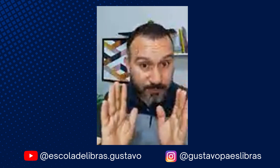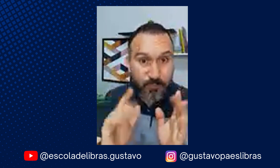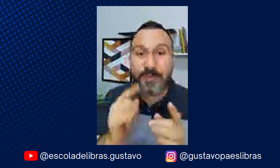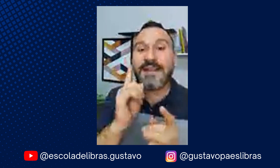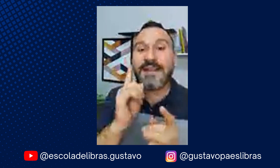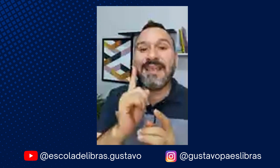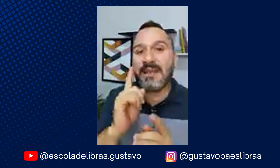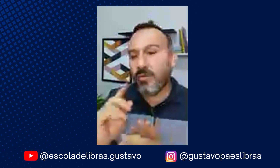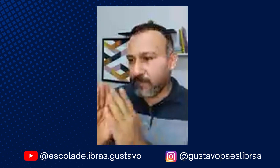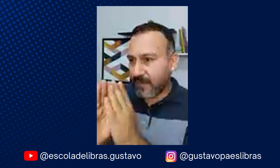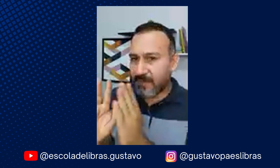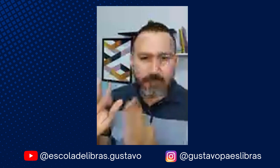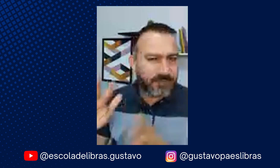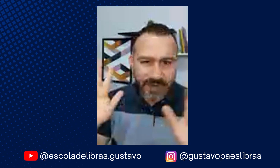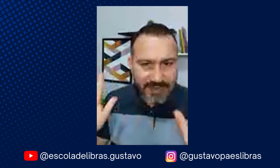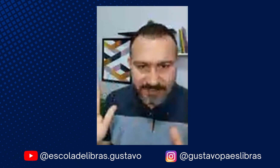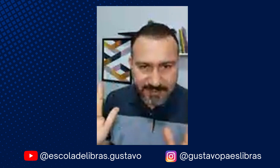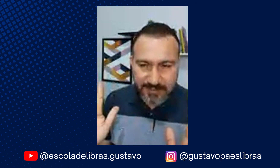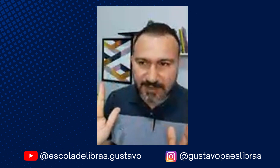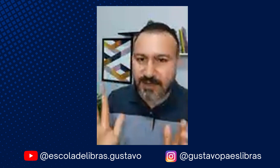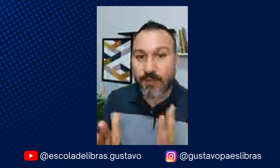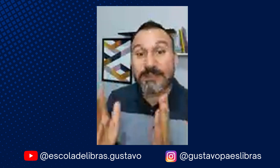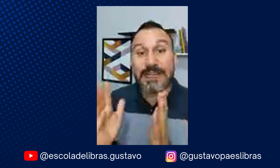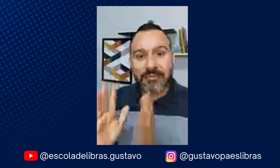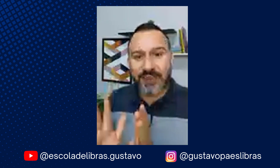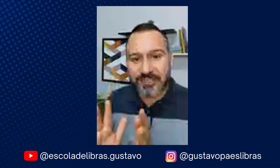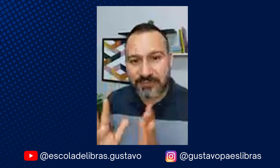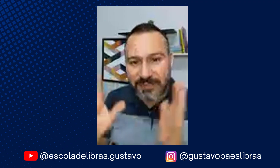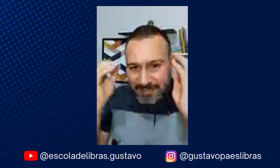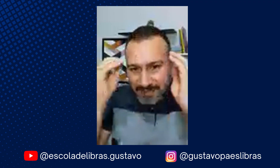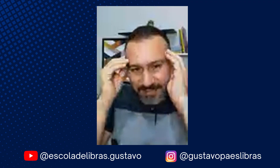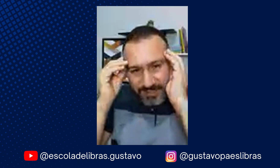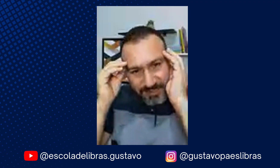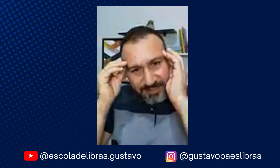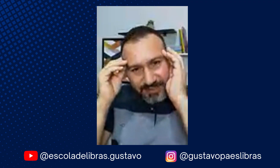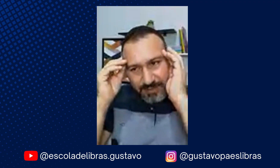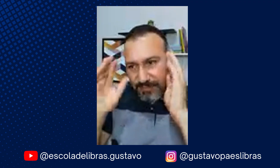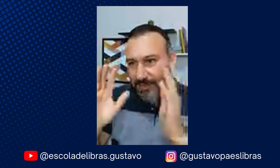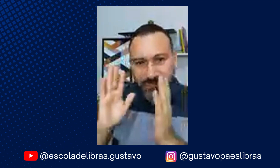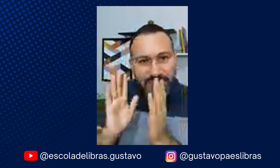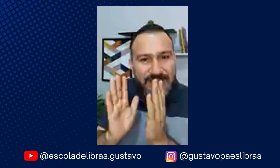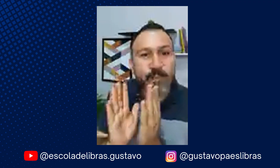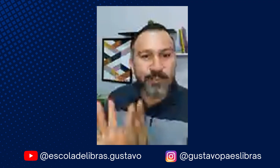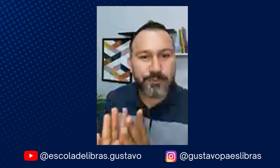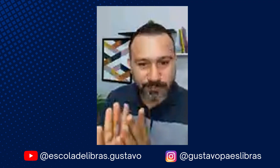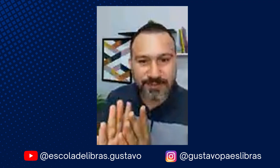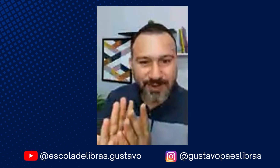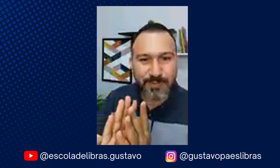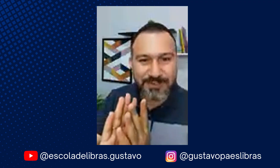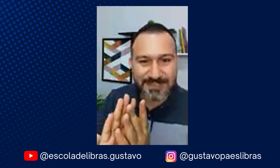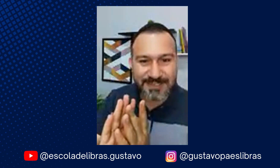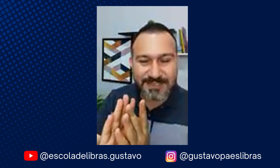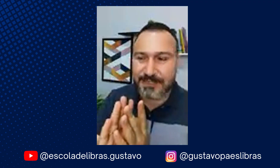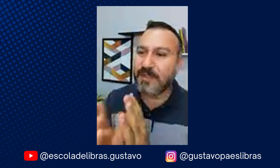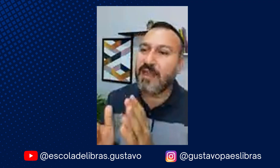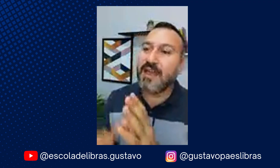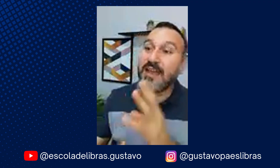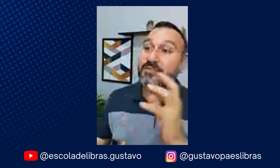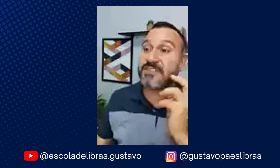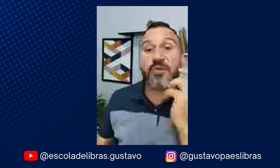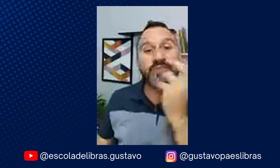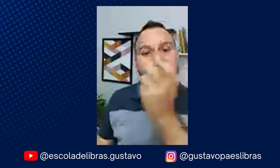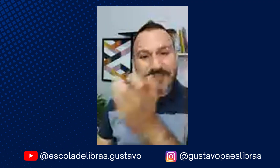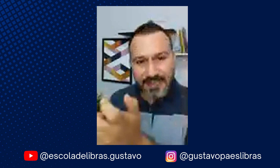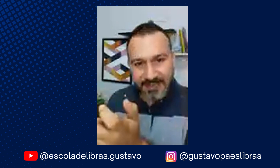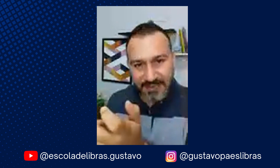por exemplo, uma ideia completa, uma frase. Quando ela fecha, você entende. Quando ela dá o ponto final, por assim dizer.